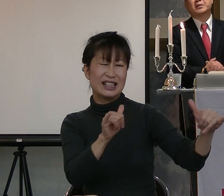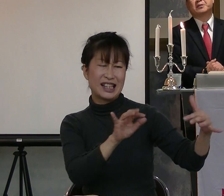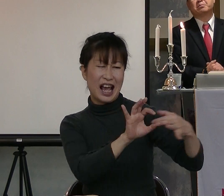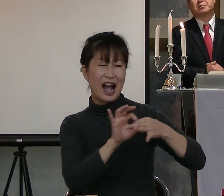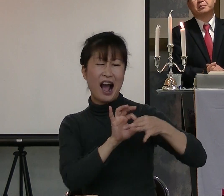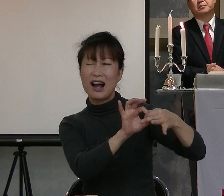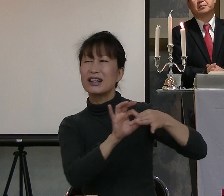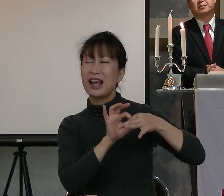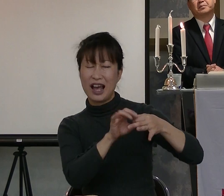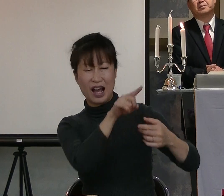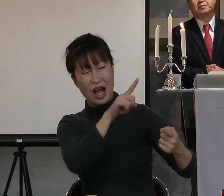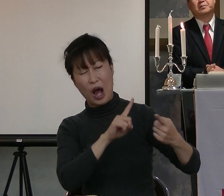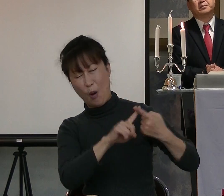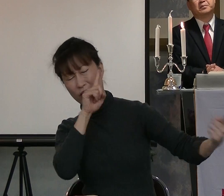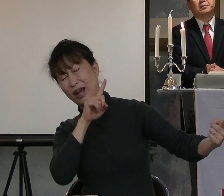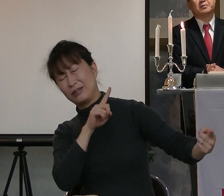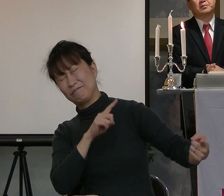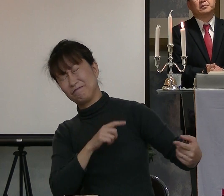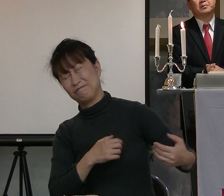もあります。